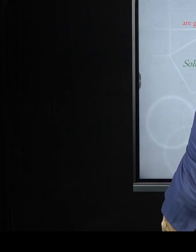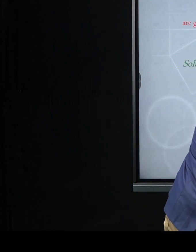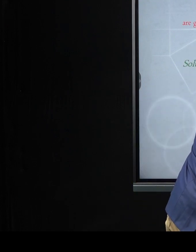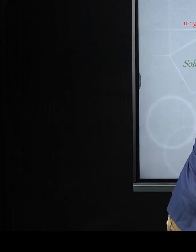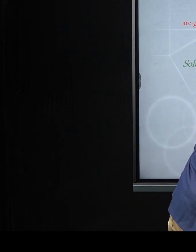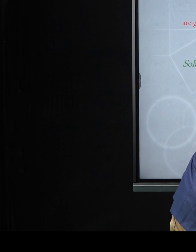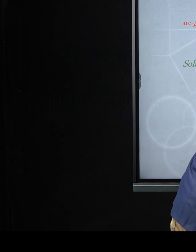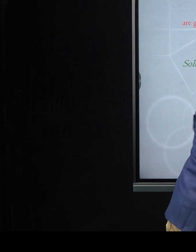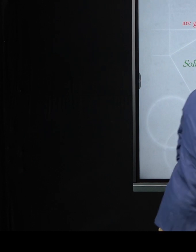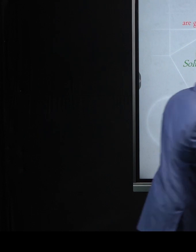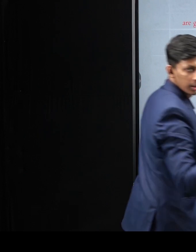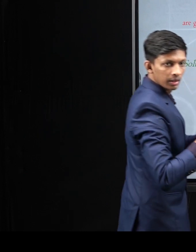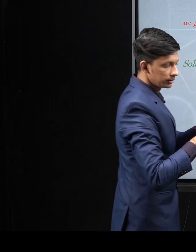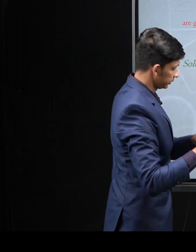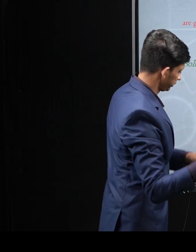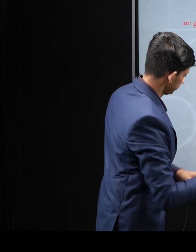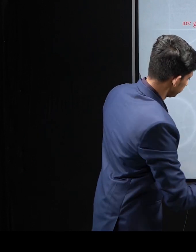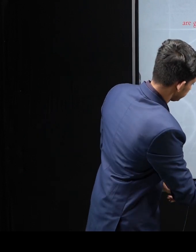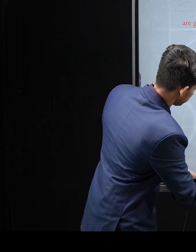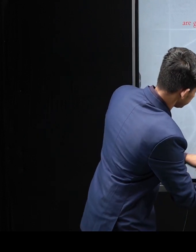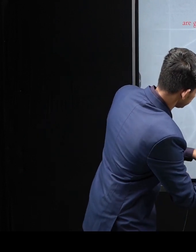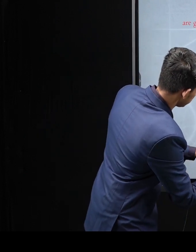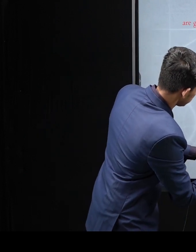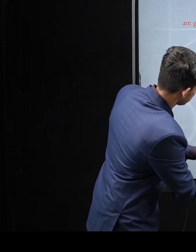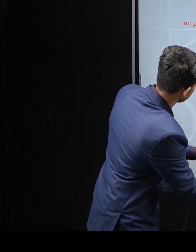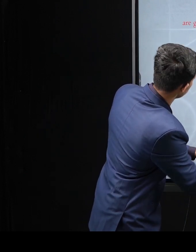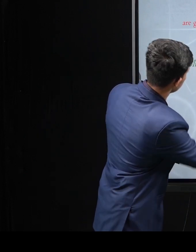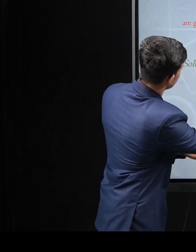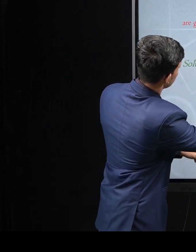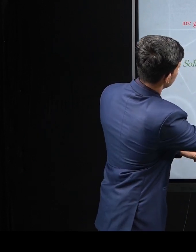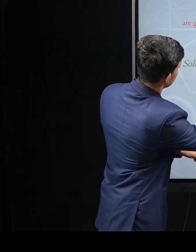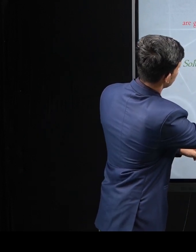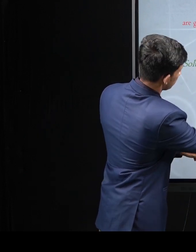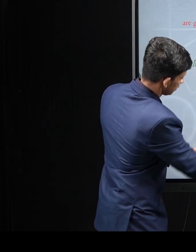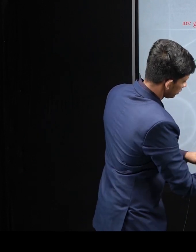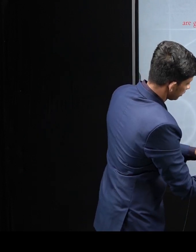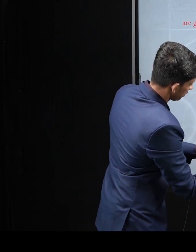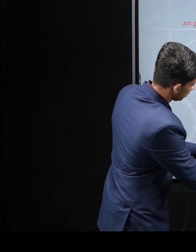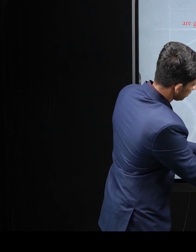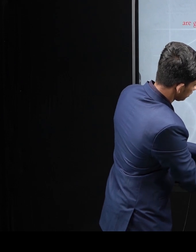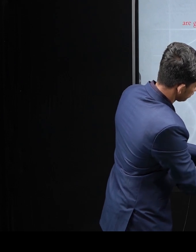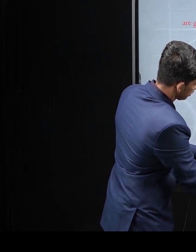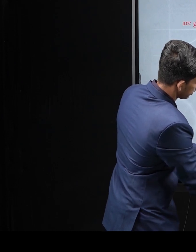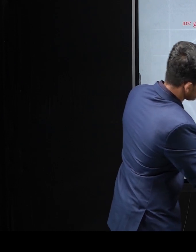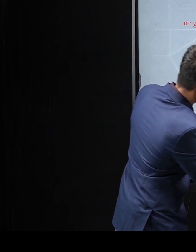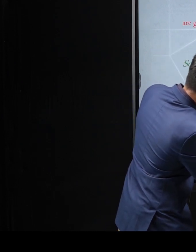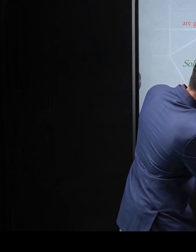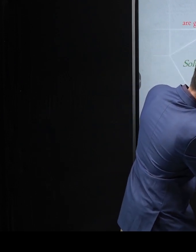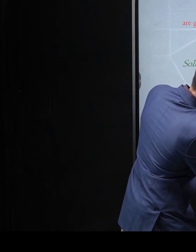ఇవ్వబడినది a ఈజ్ ఈక్వల్ టు 256 మరియు r ఈజ్ ఈక్వల్ టు 0.5.